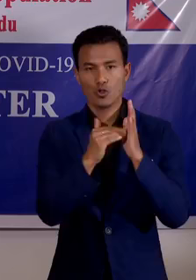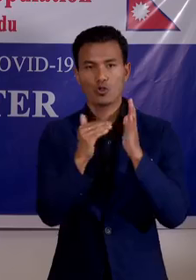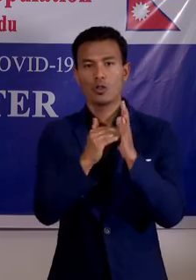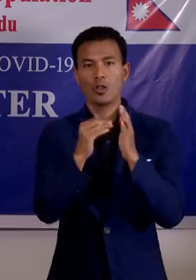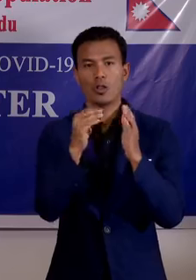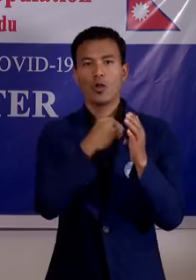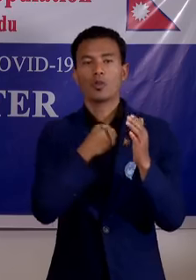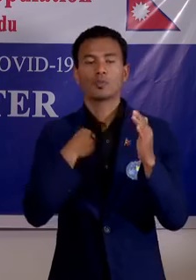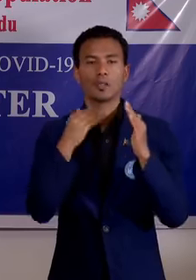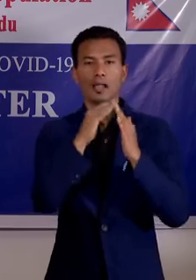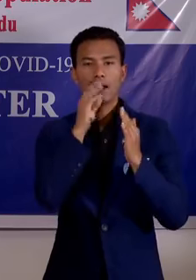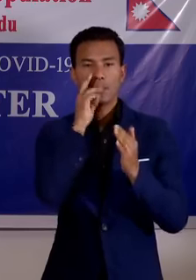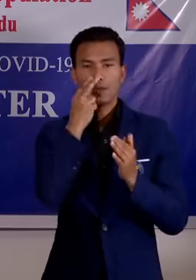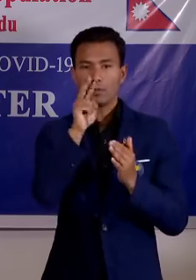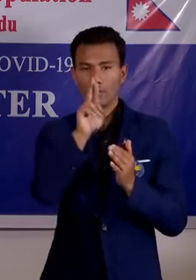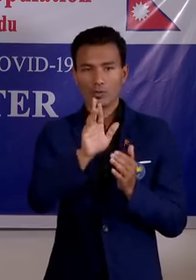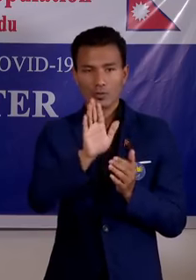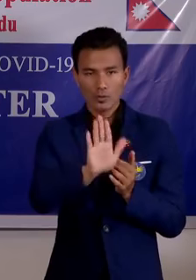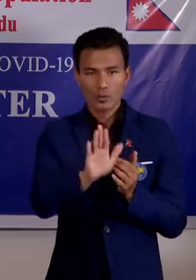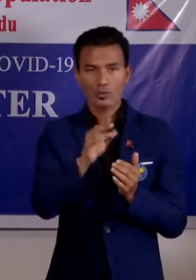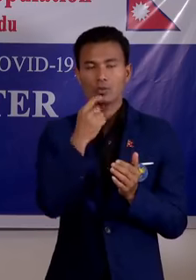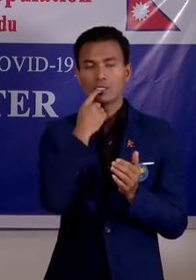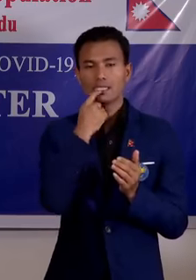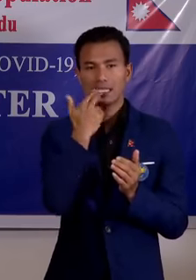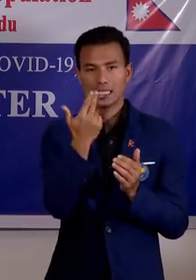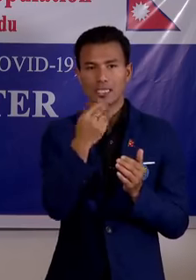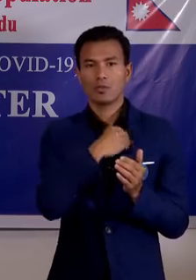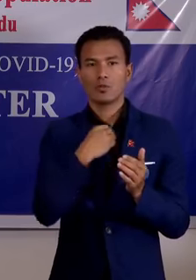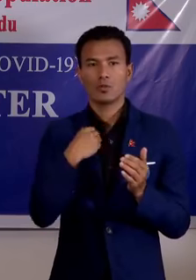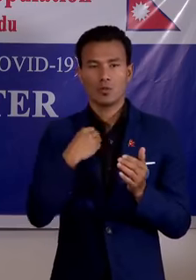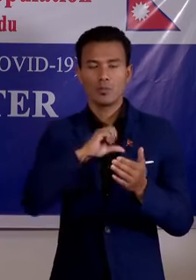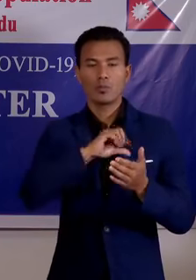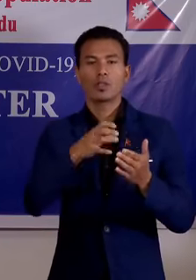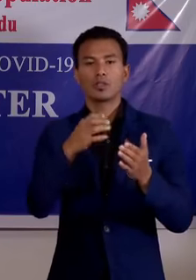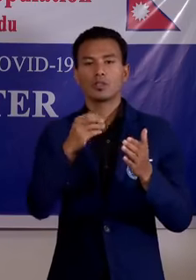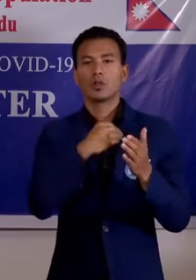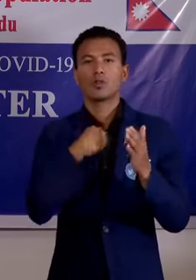भएको छ, जसले गर्दाखेरि हाम्रो सेती प्रादेशिक अस्पतालमा